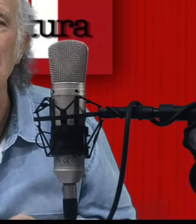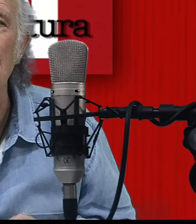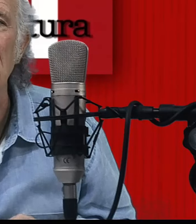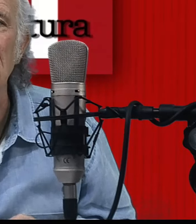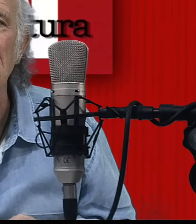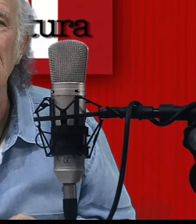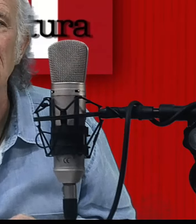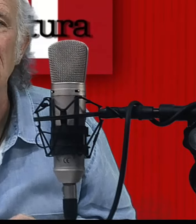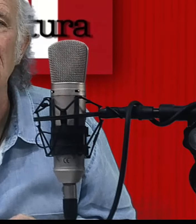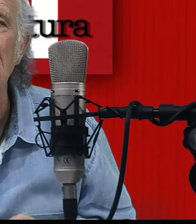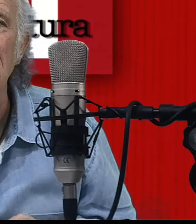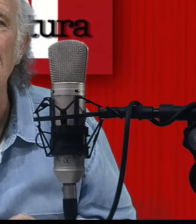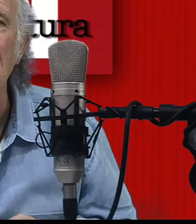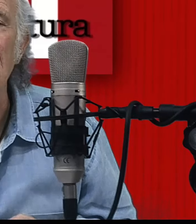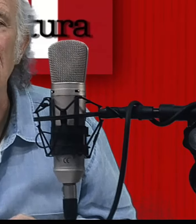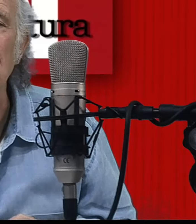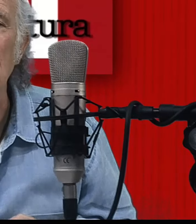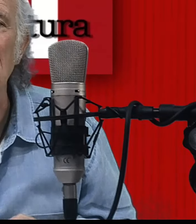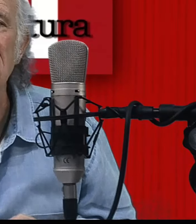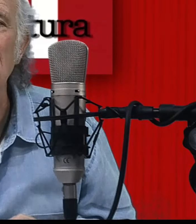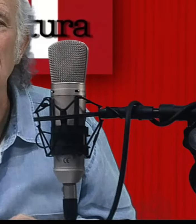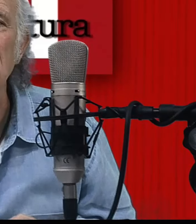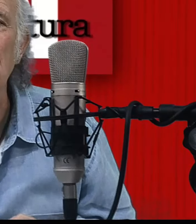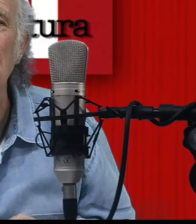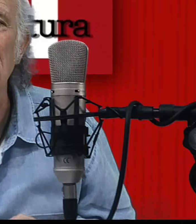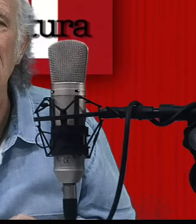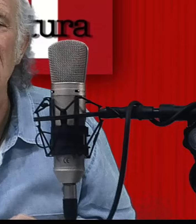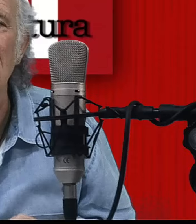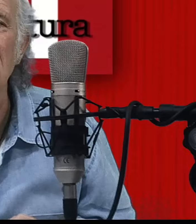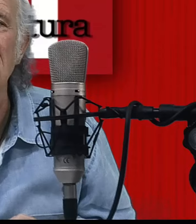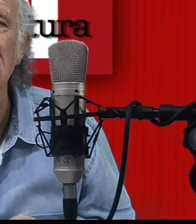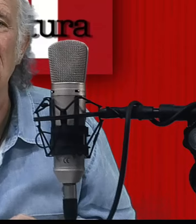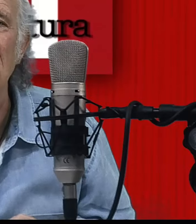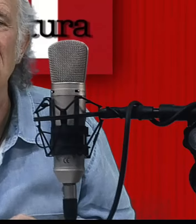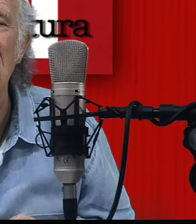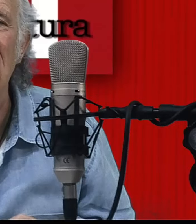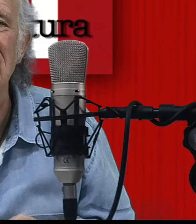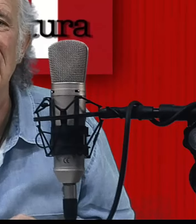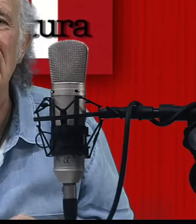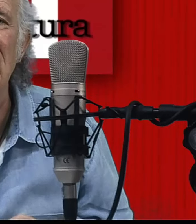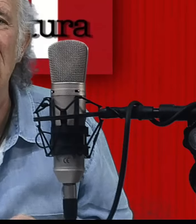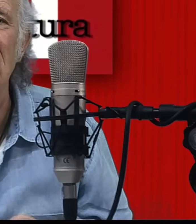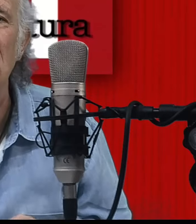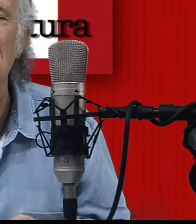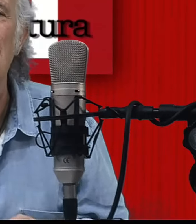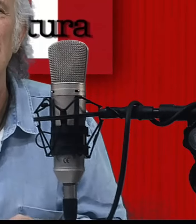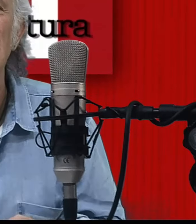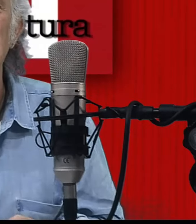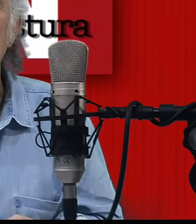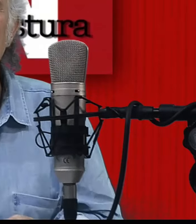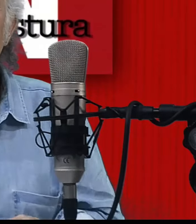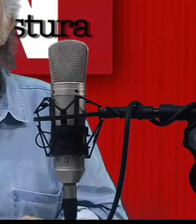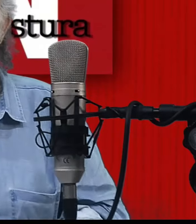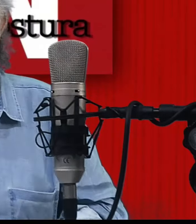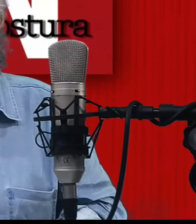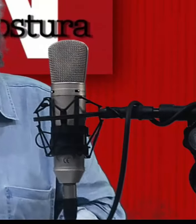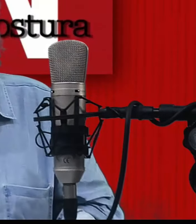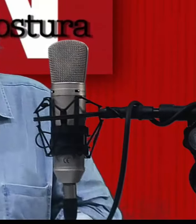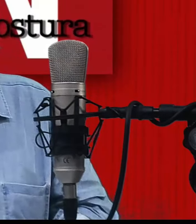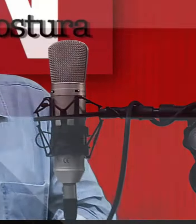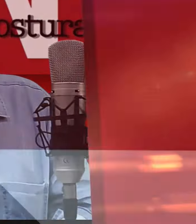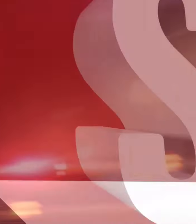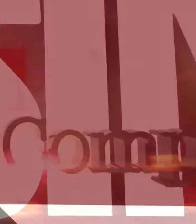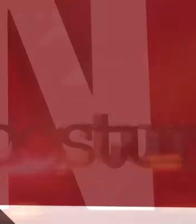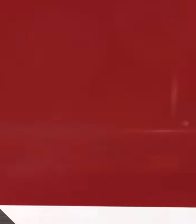se imponen. La naturaleza nos hizo privilegiados, que no sea la sangre la que nos responda. Vámonos al